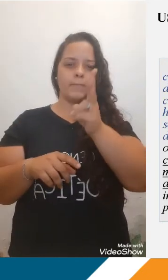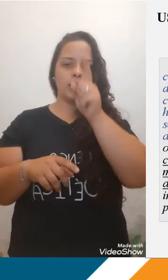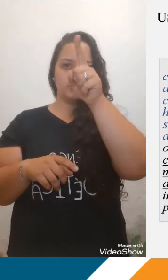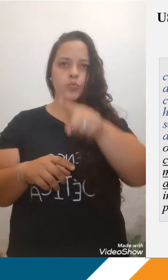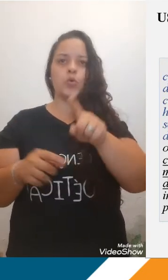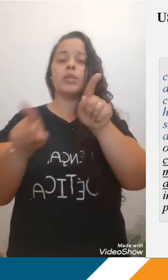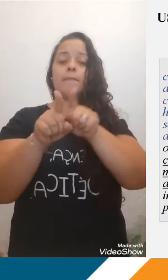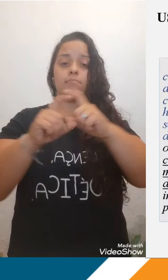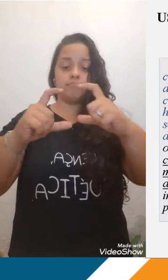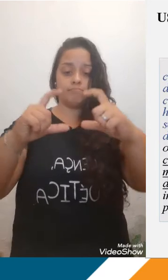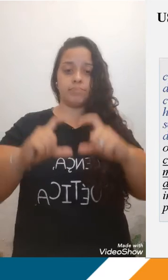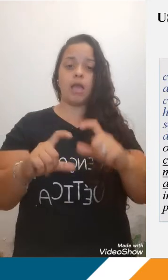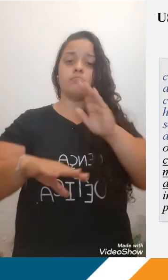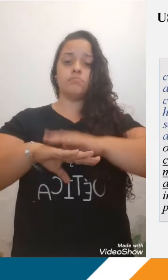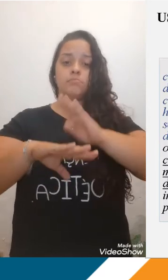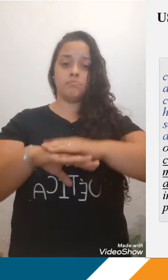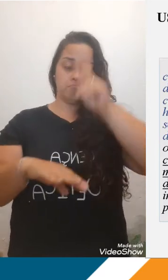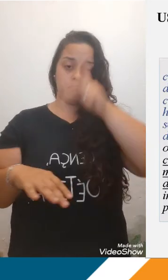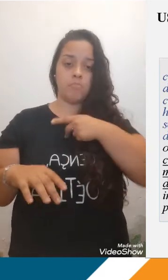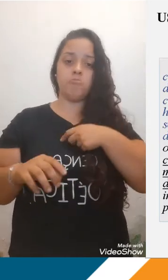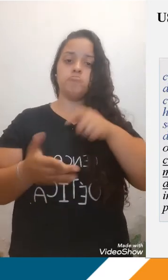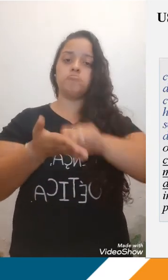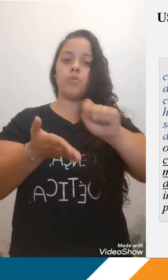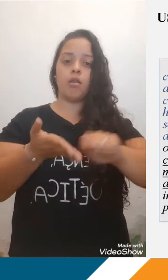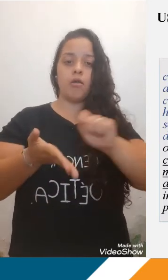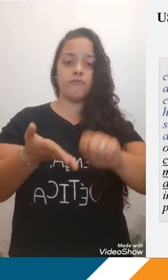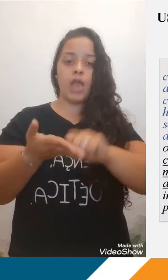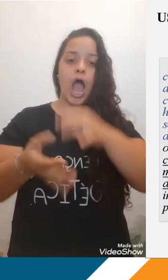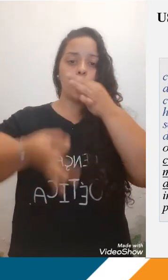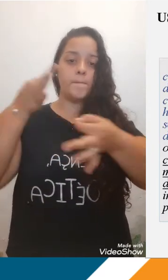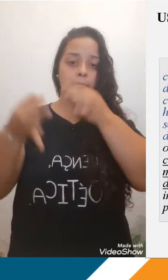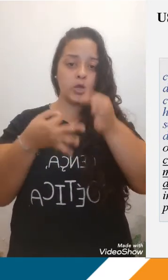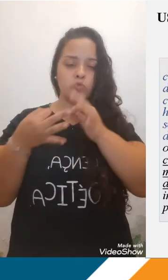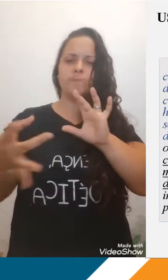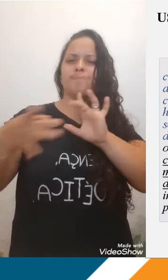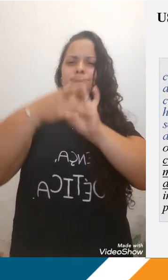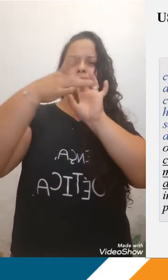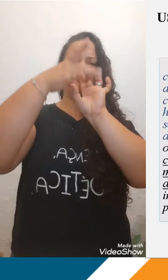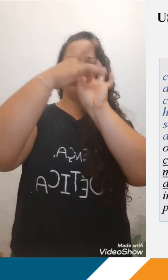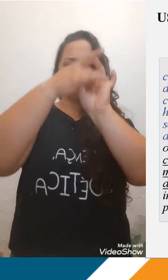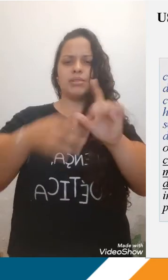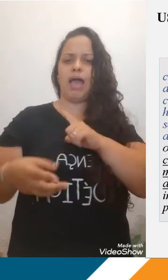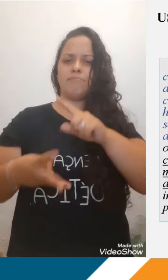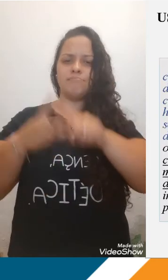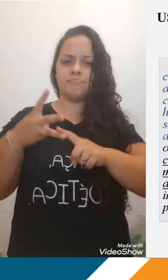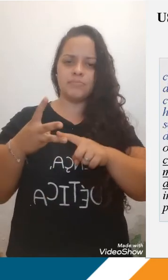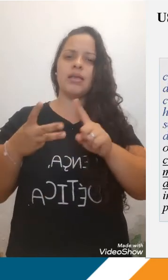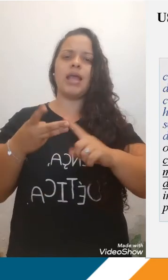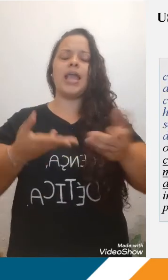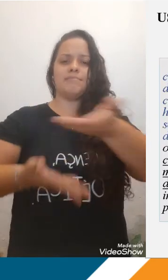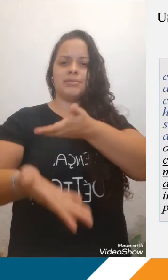parte autoral, a parte que diz respeito ao argumento da redação, que é a relação